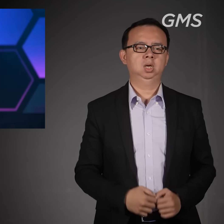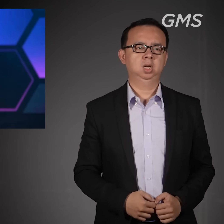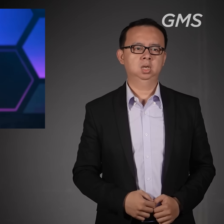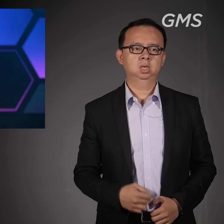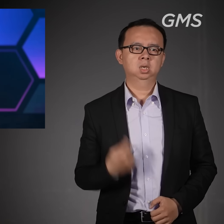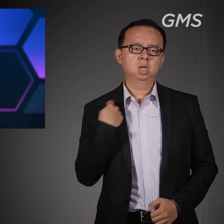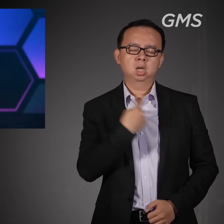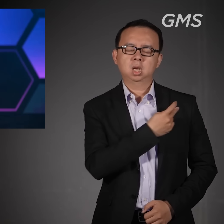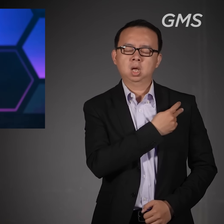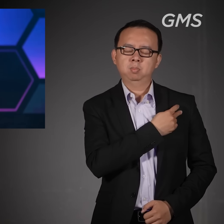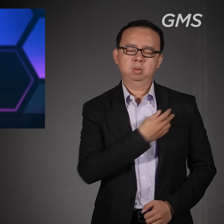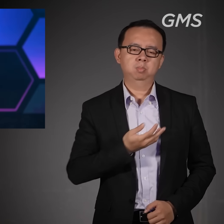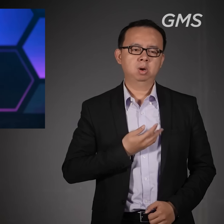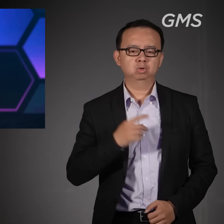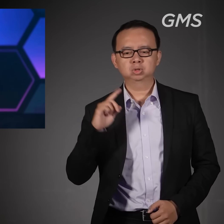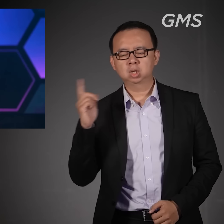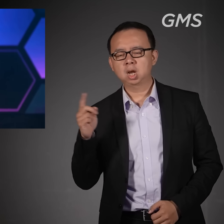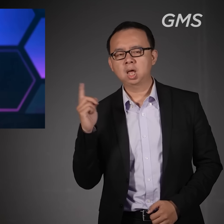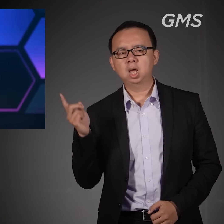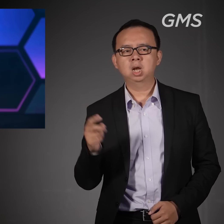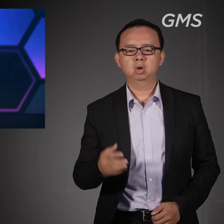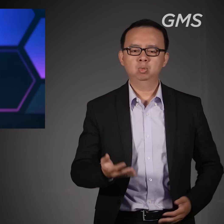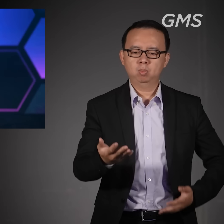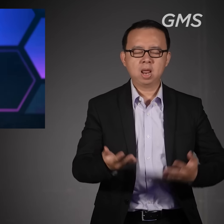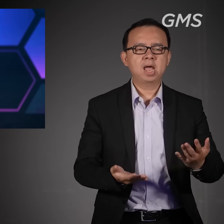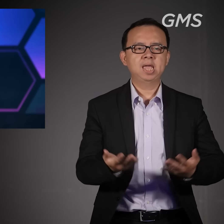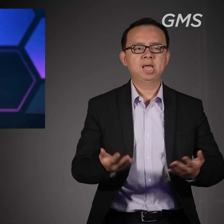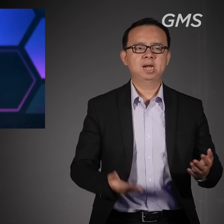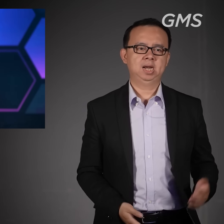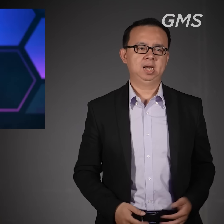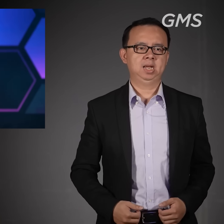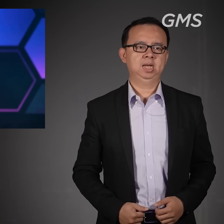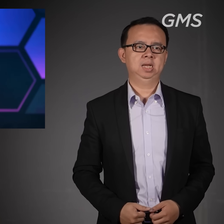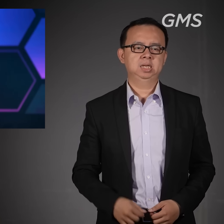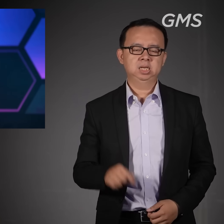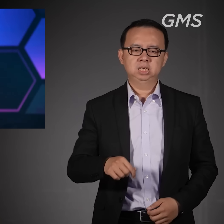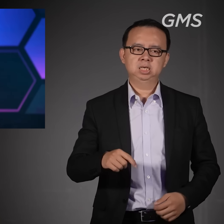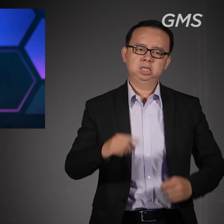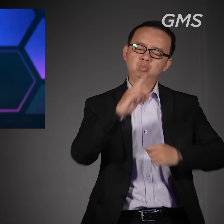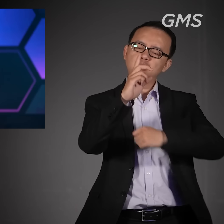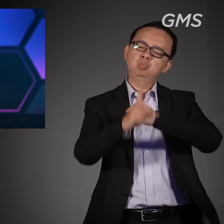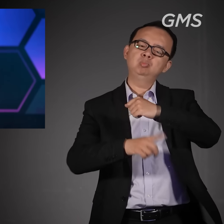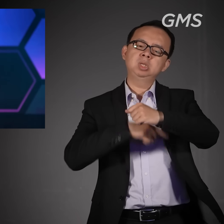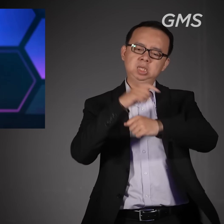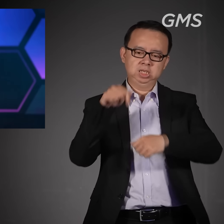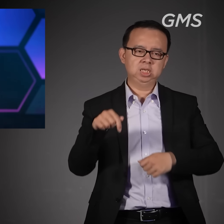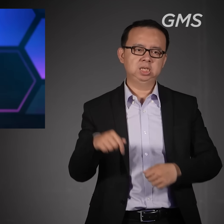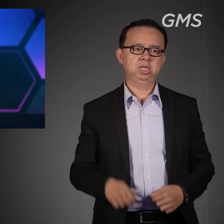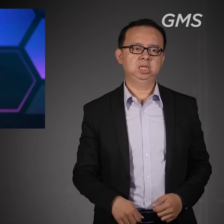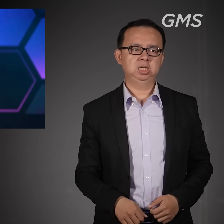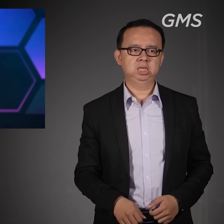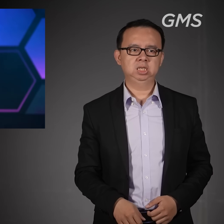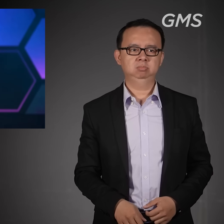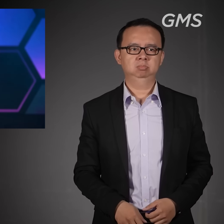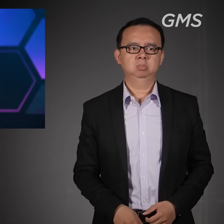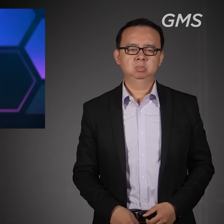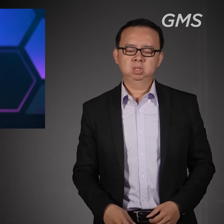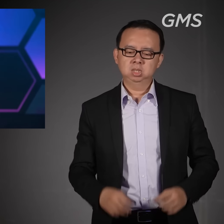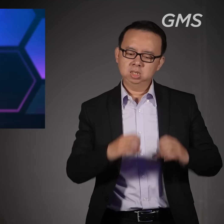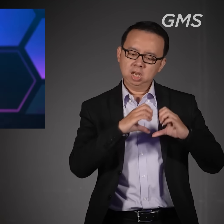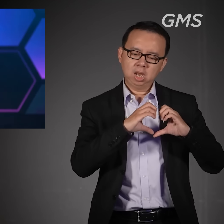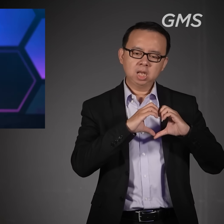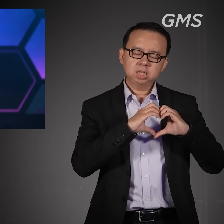mau selalu terlibat dalam pelayanan dan dalam misi Yesus Kristus di atas muka bumi. Bukan hanya secara hati di mana